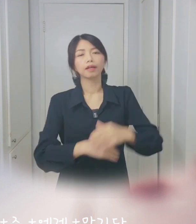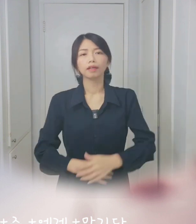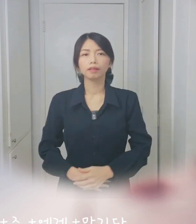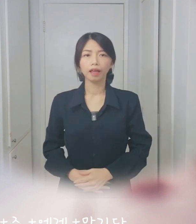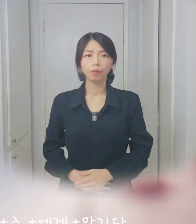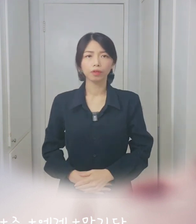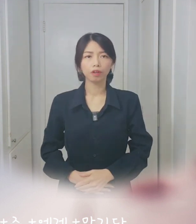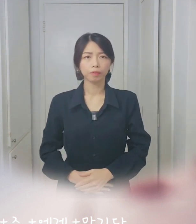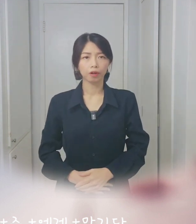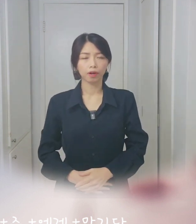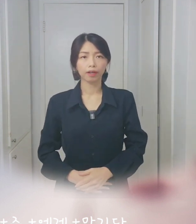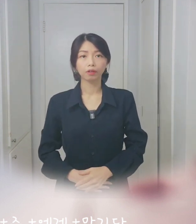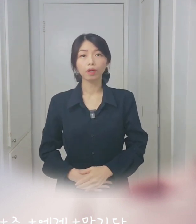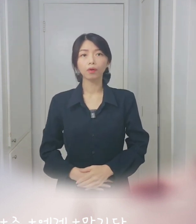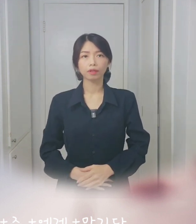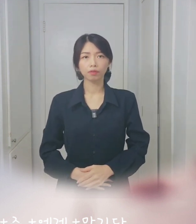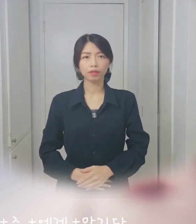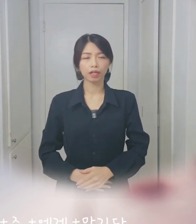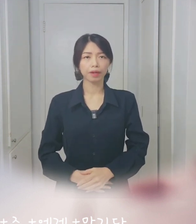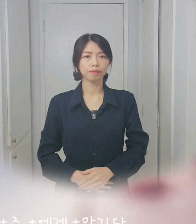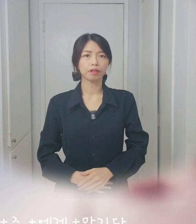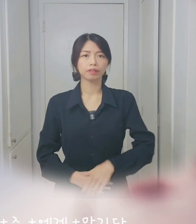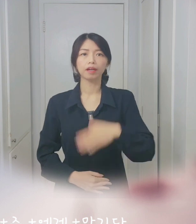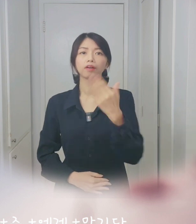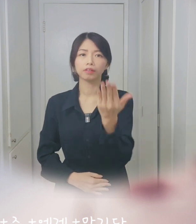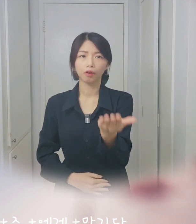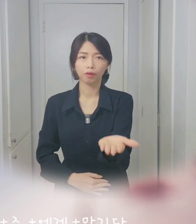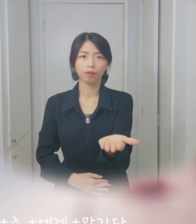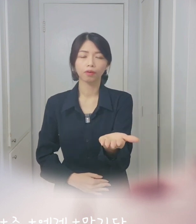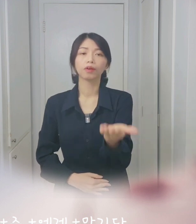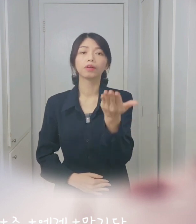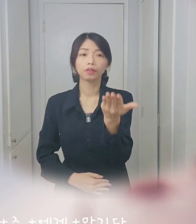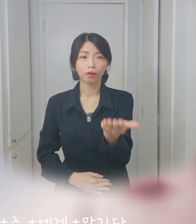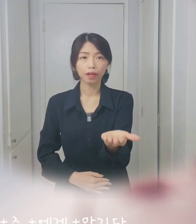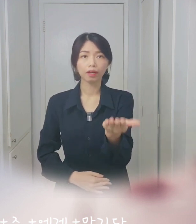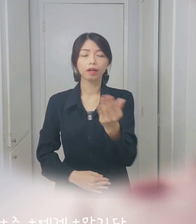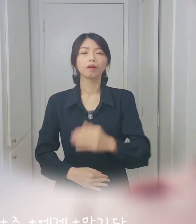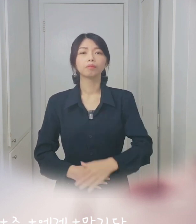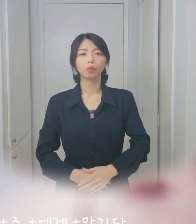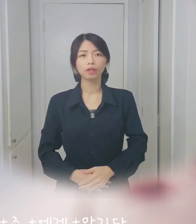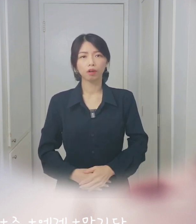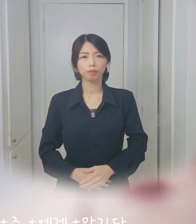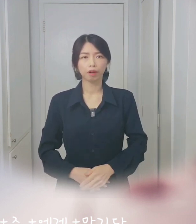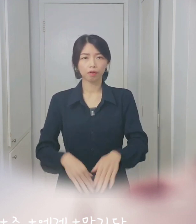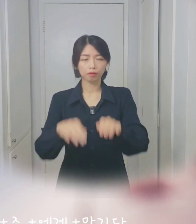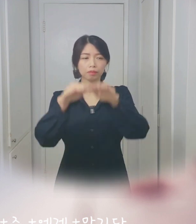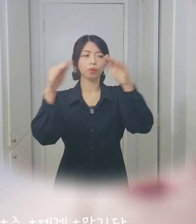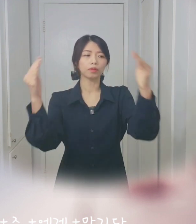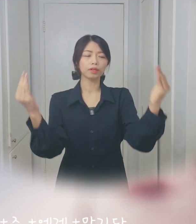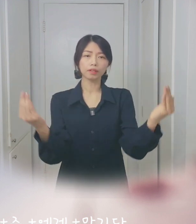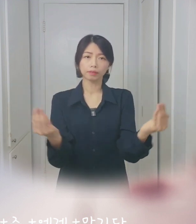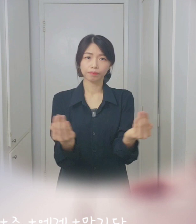내 모든 염려 아까 너라고 한 뜻의 소원 잠깐 말씀드렸는데요. 너 너의 모든 염려